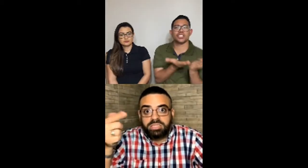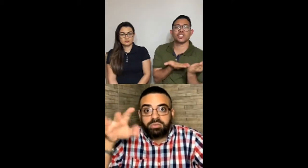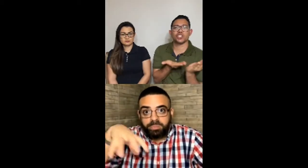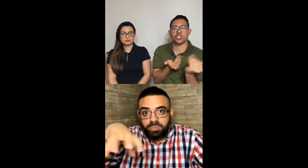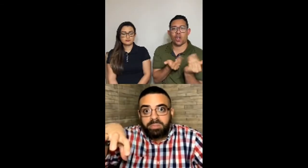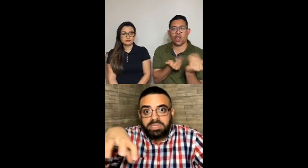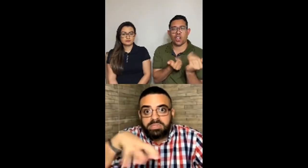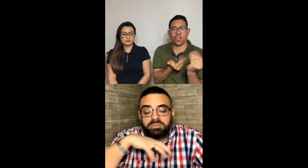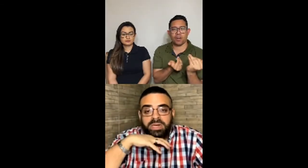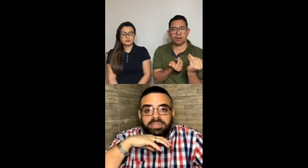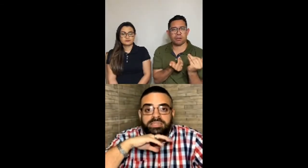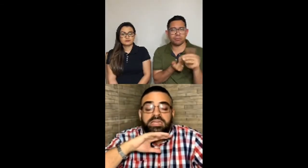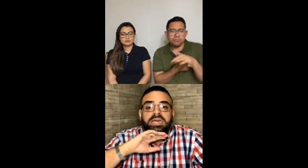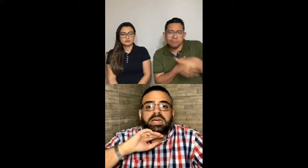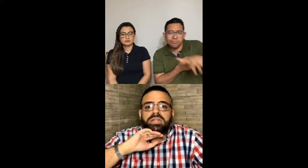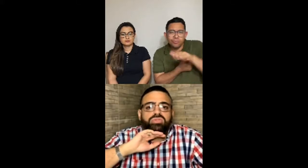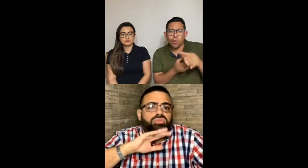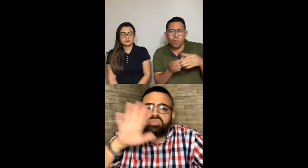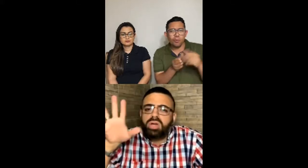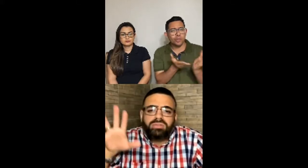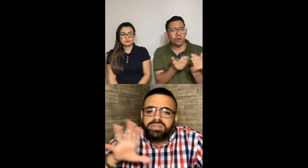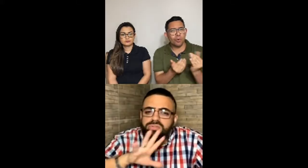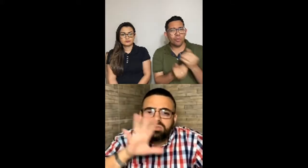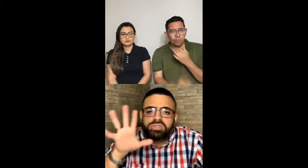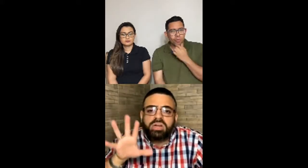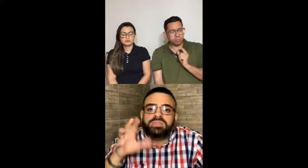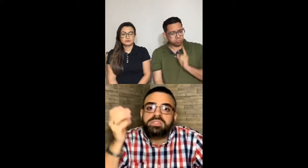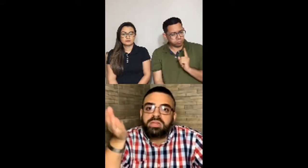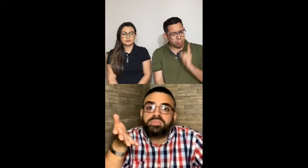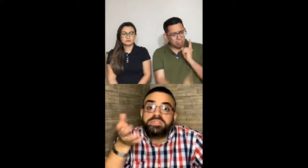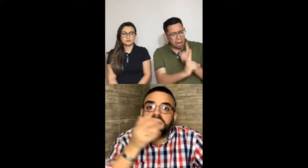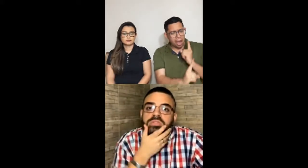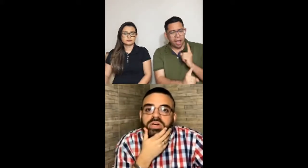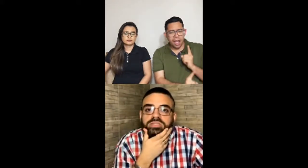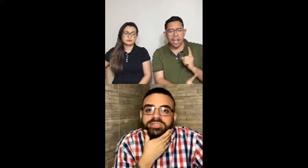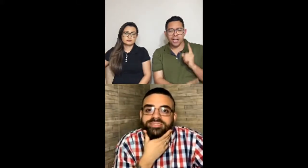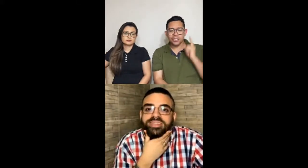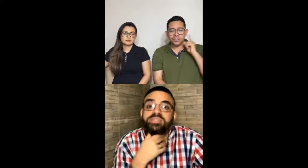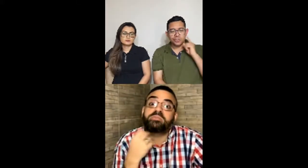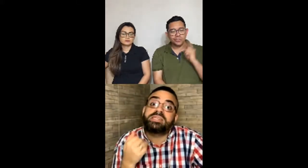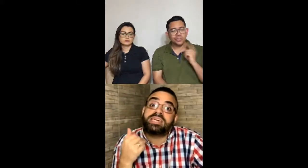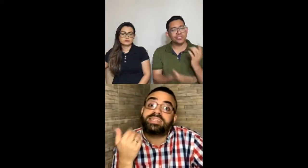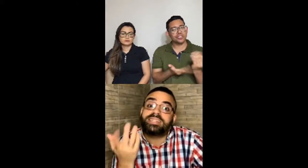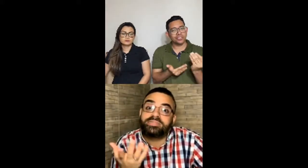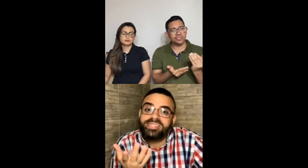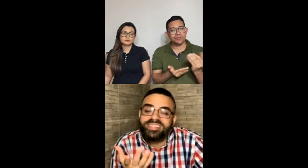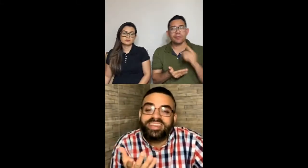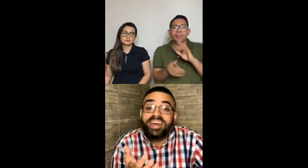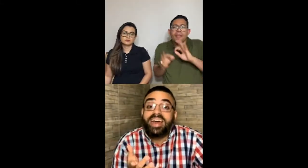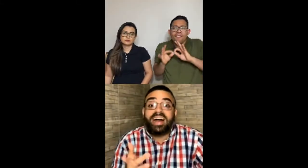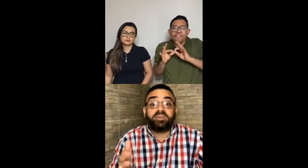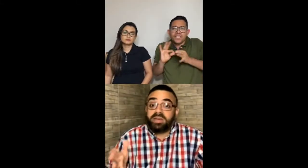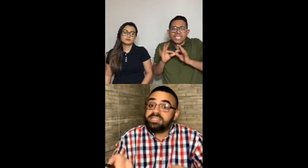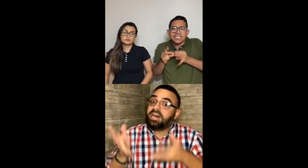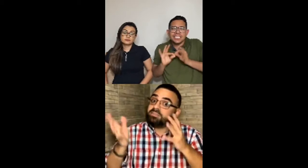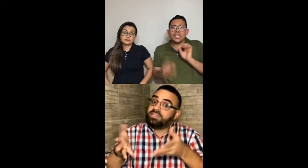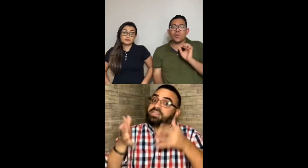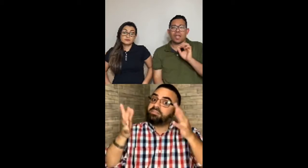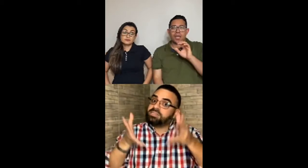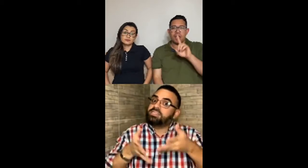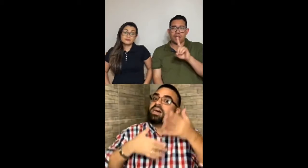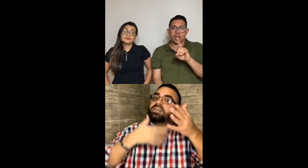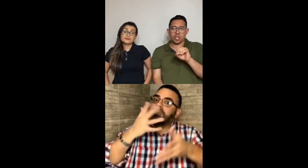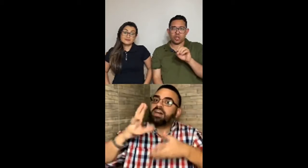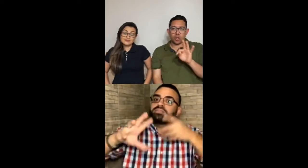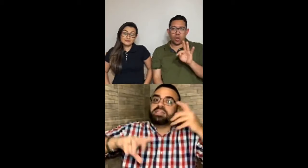grupo de surdos cristãos jovens, da segunda geração, já de que permaneceu no país. tudo jovens, surdos jovens, e deu uma